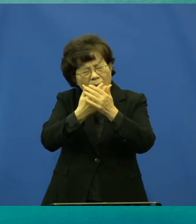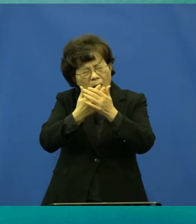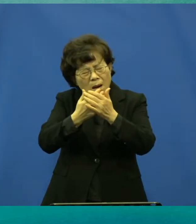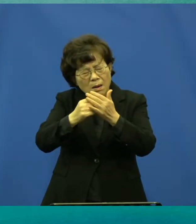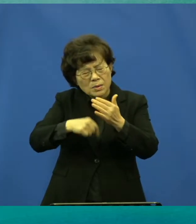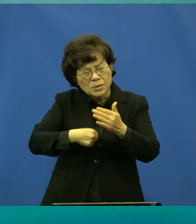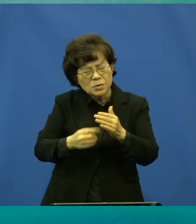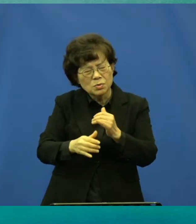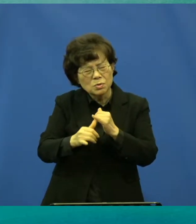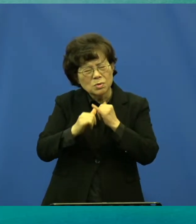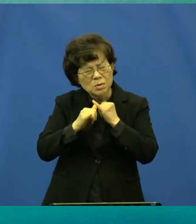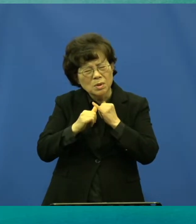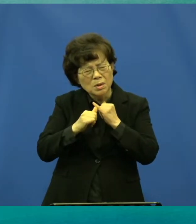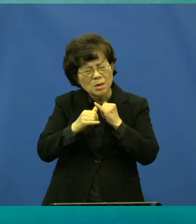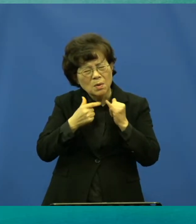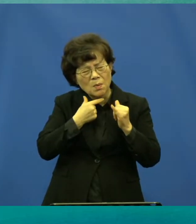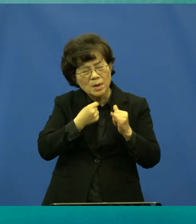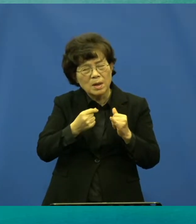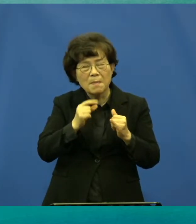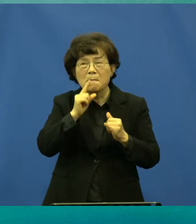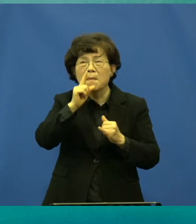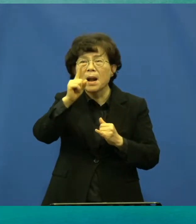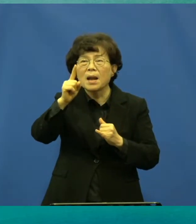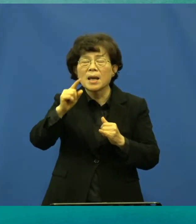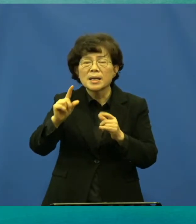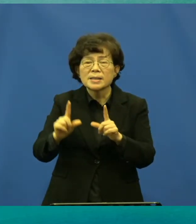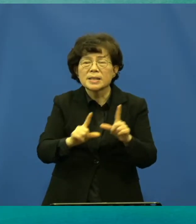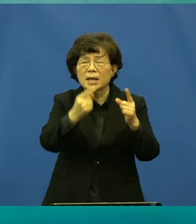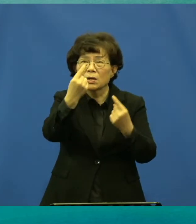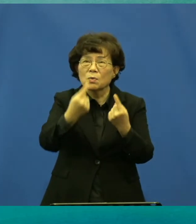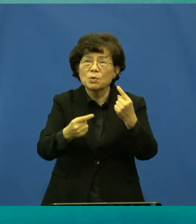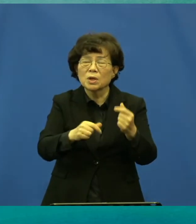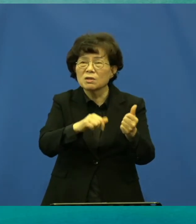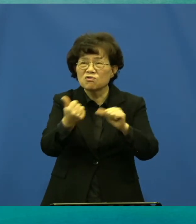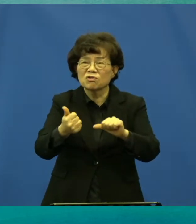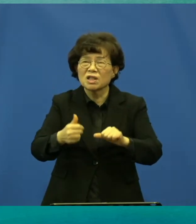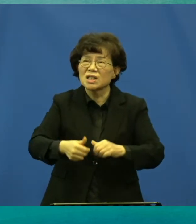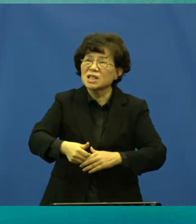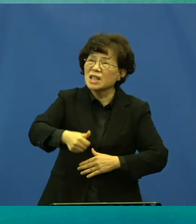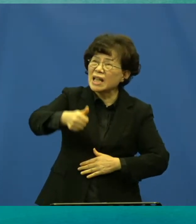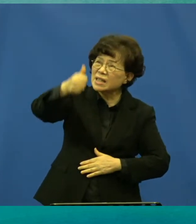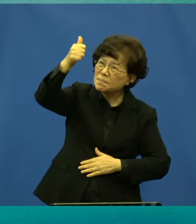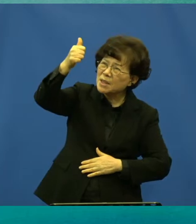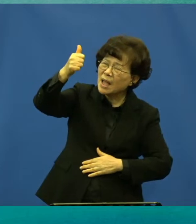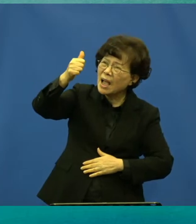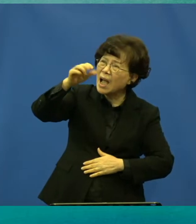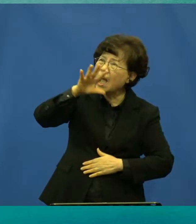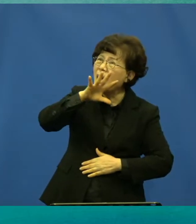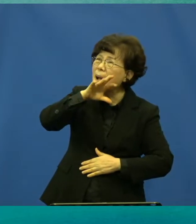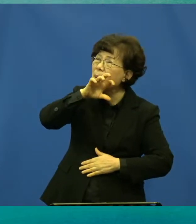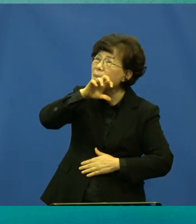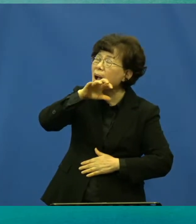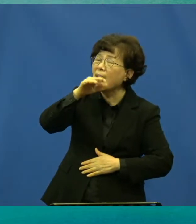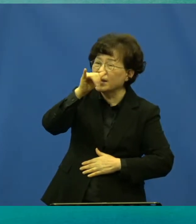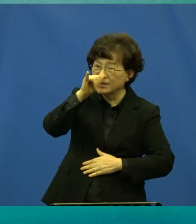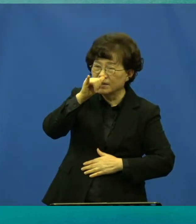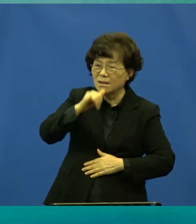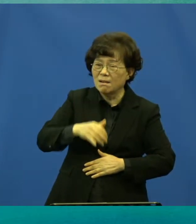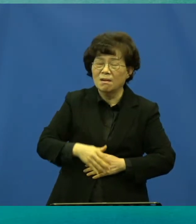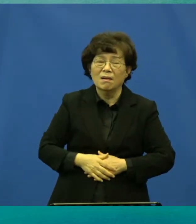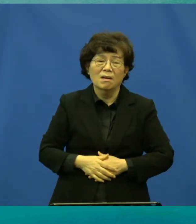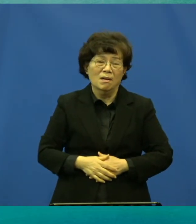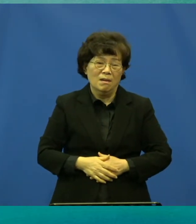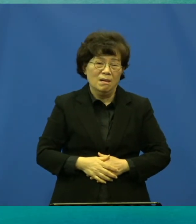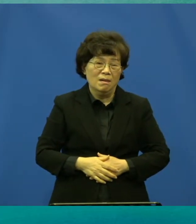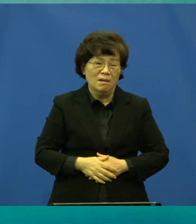죽기를 구하여 이르되 사는 것보다 죽는 것이 내게 나으니라 니다 하니라.